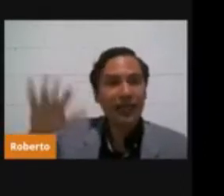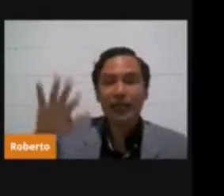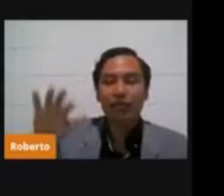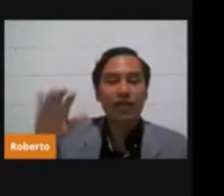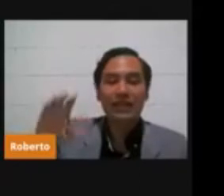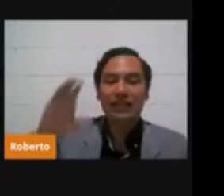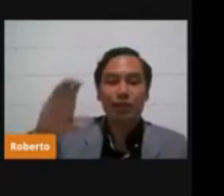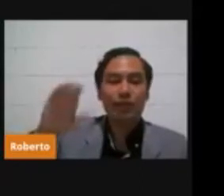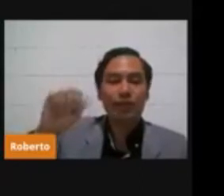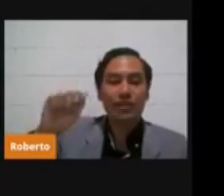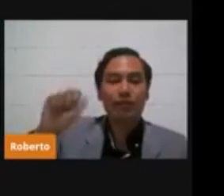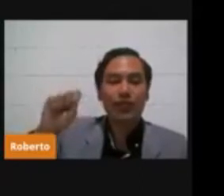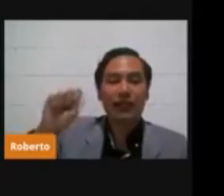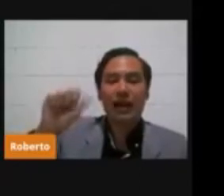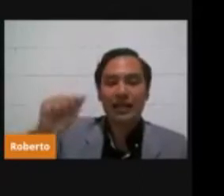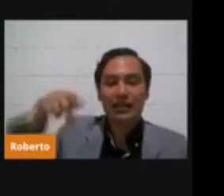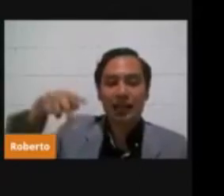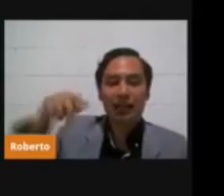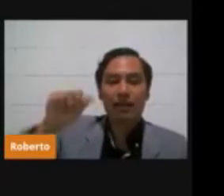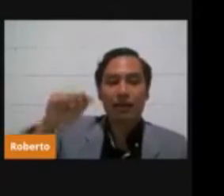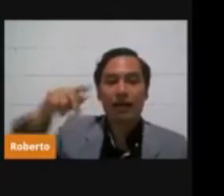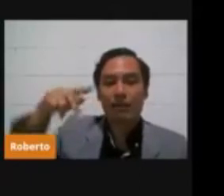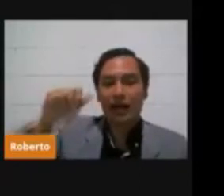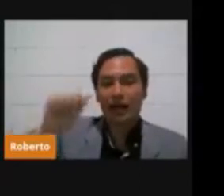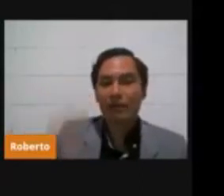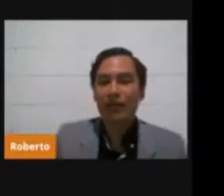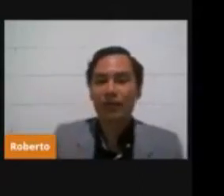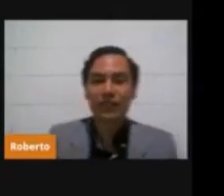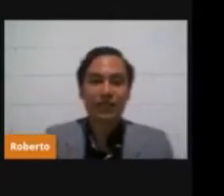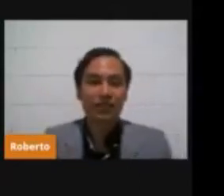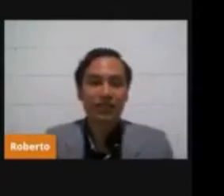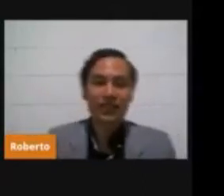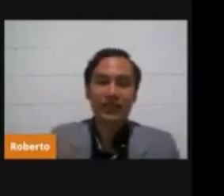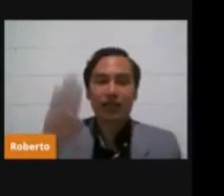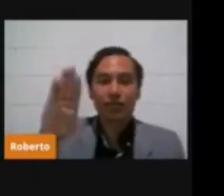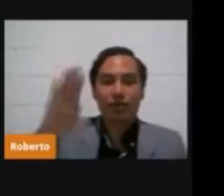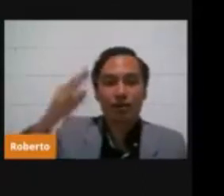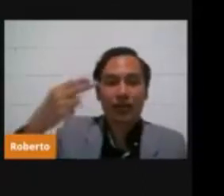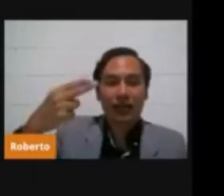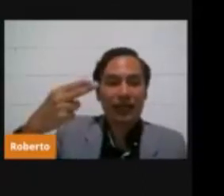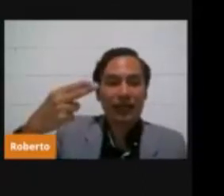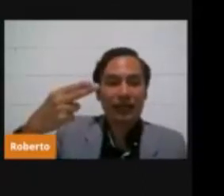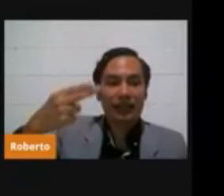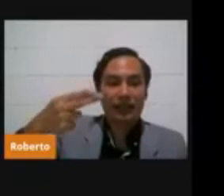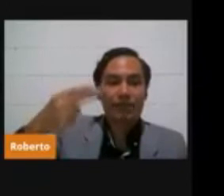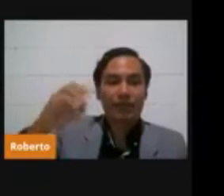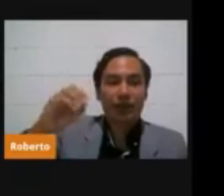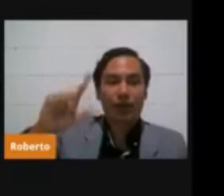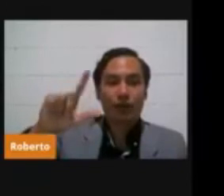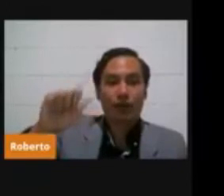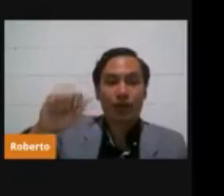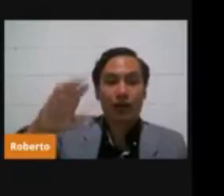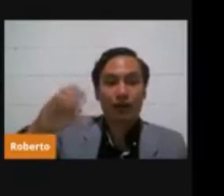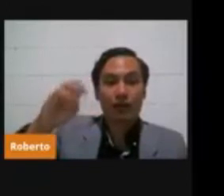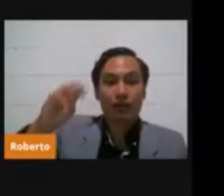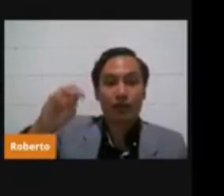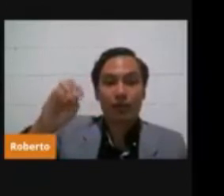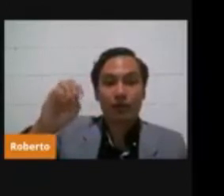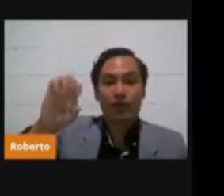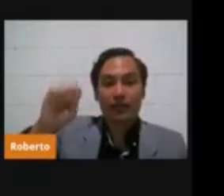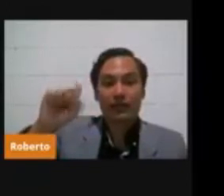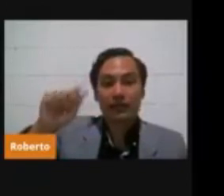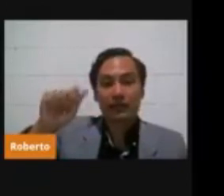manual y no voy a decir, por ejemplo, siempre casa, papá, porque si no sería decir como, ¿qué?